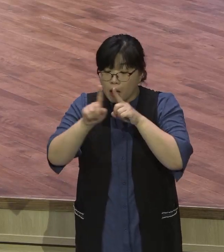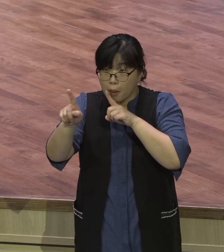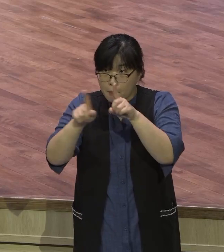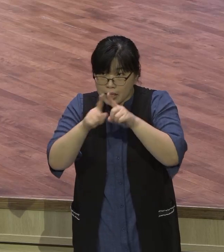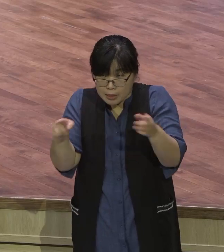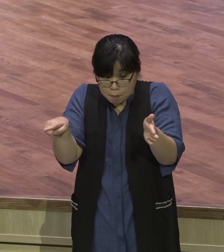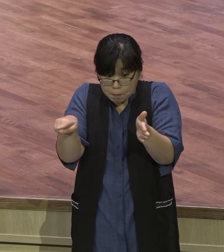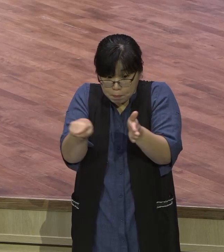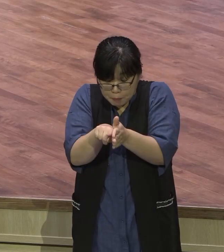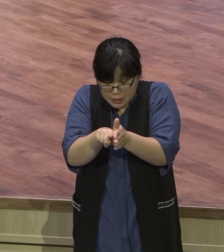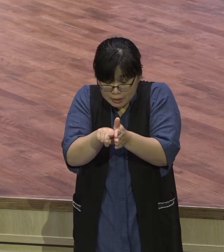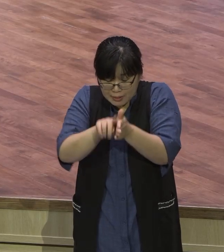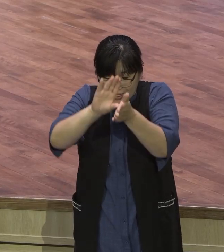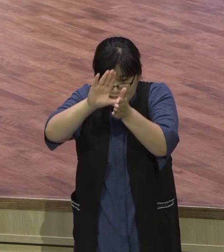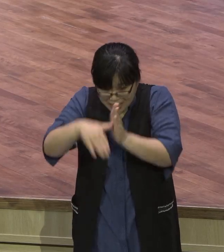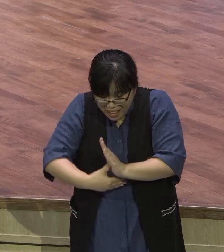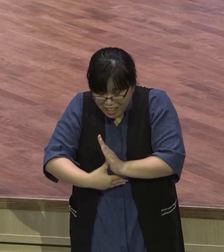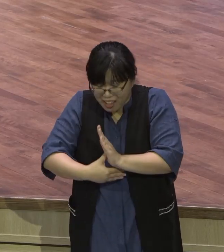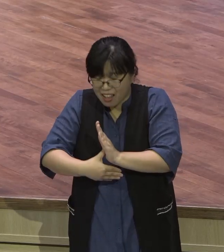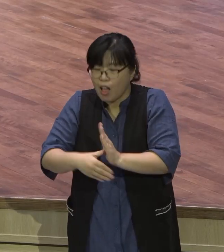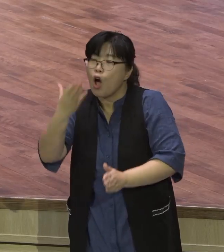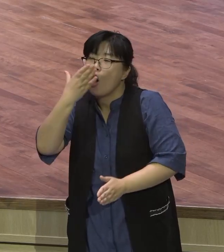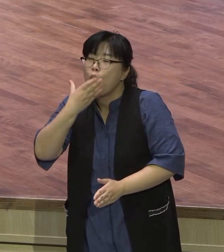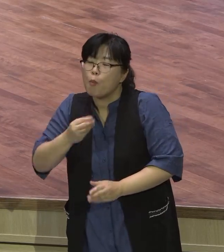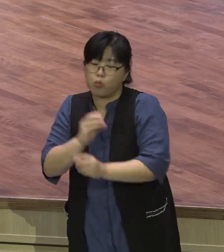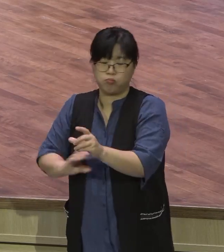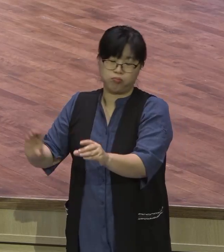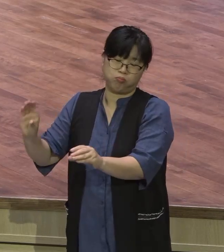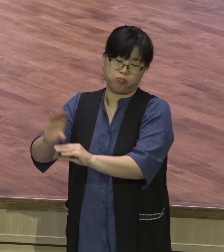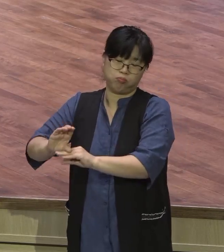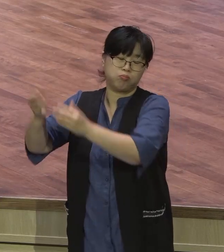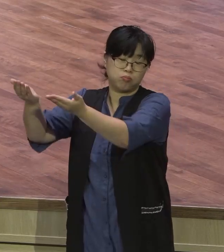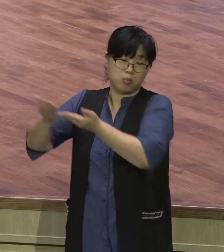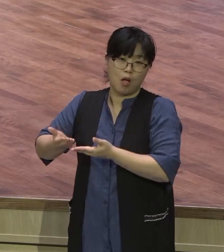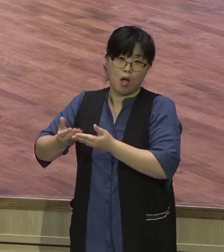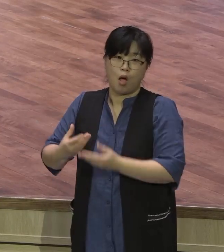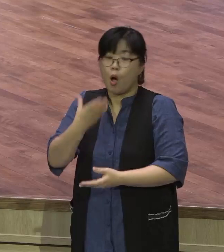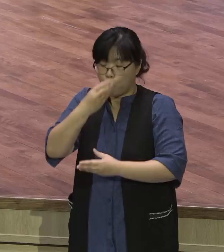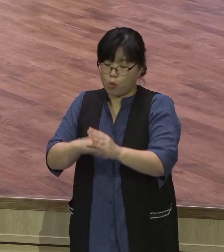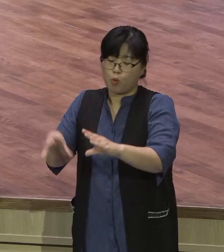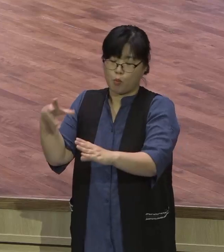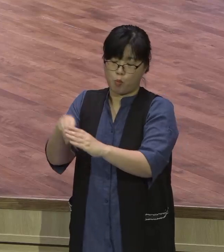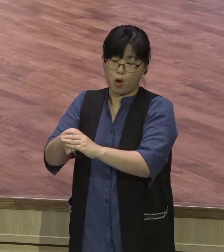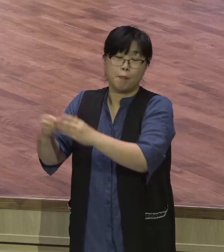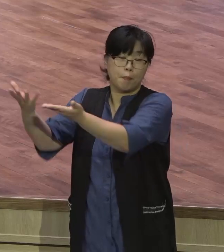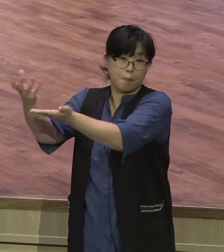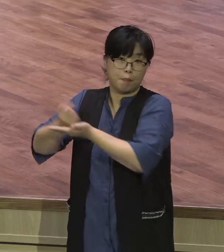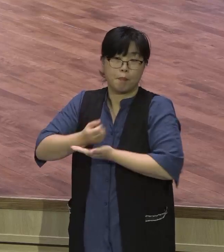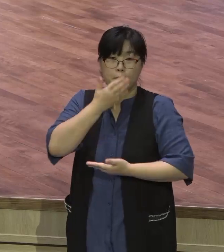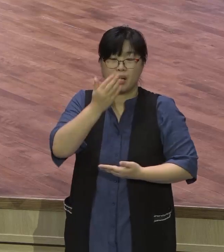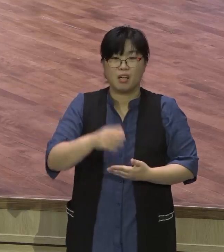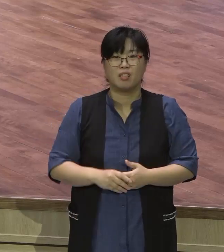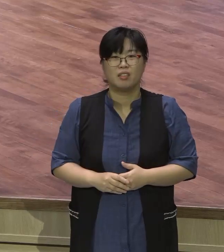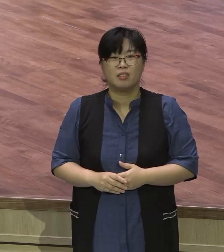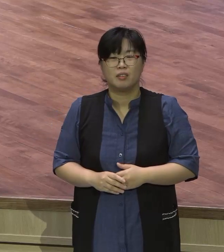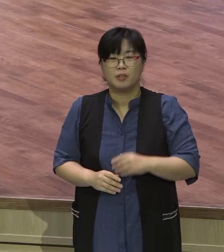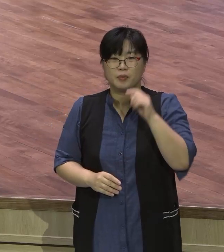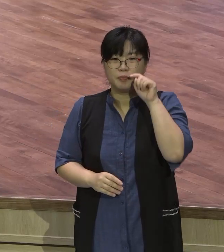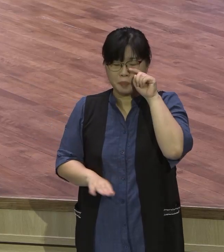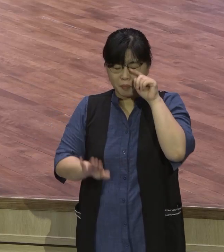알기 때문에 그걸 놓치게 만드는 그걸 간직하지 못하게 만드려요 옥토밭이 돼야 되는데 가시밭 길가밭